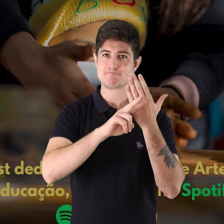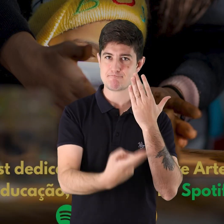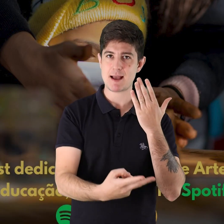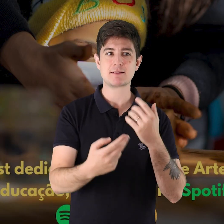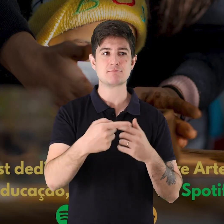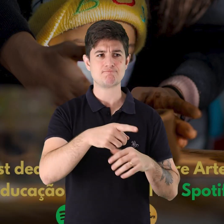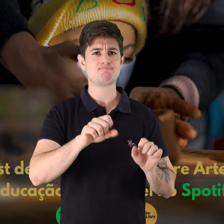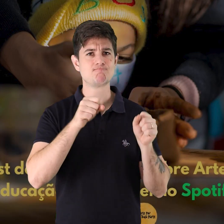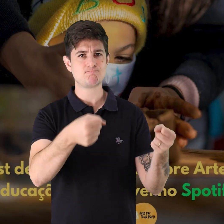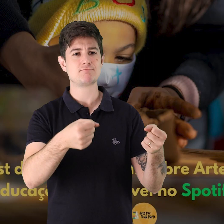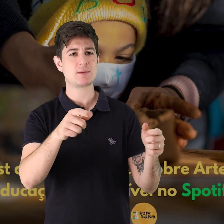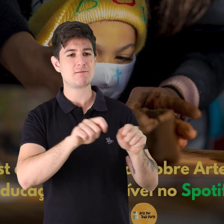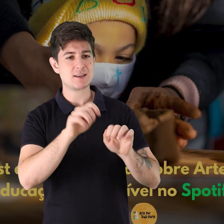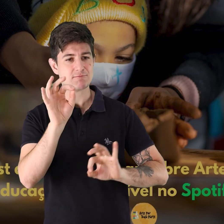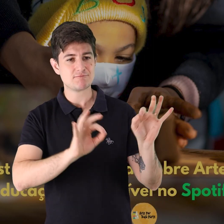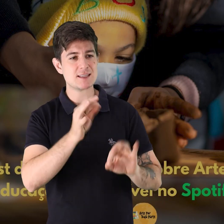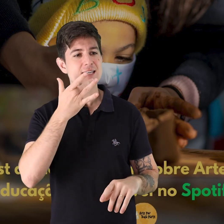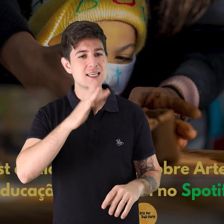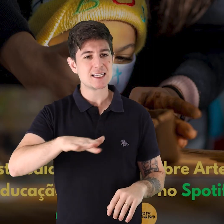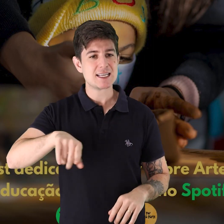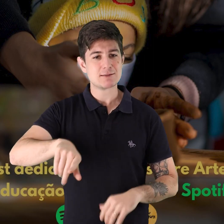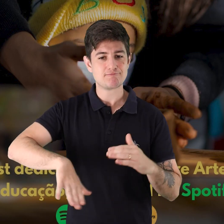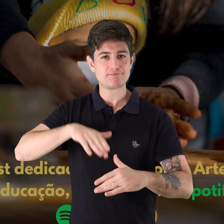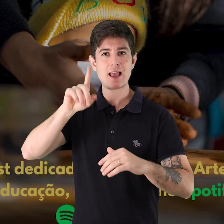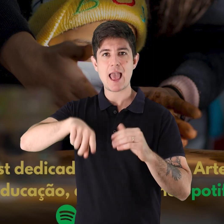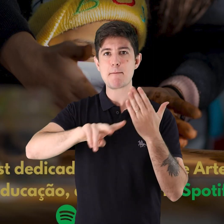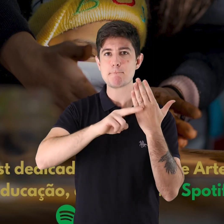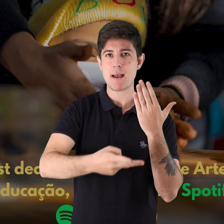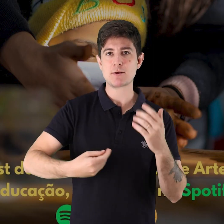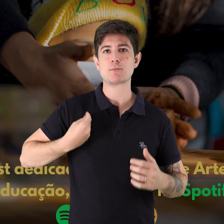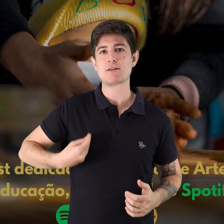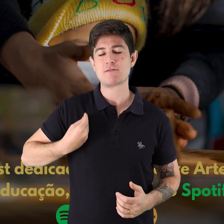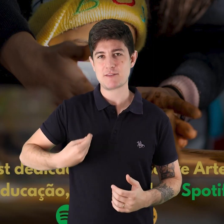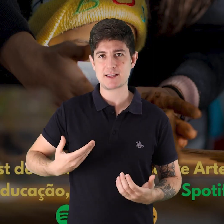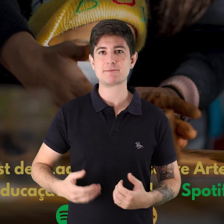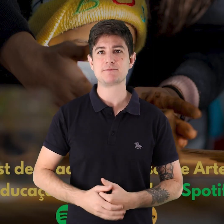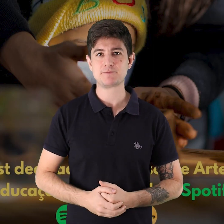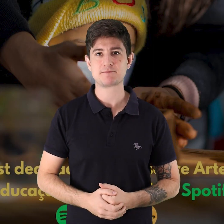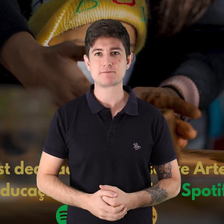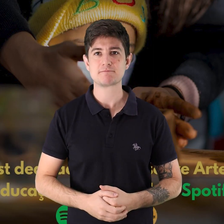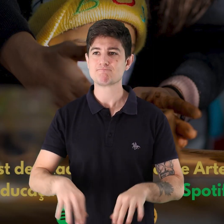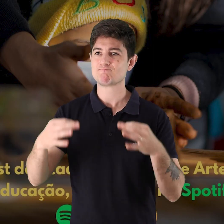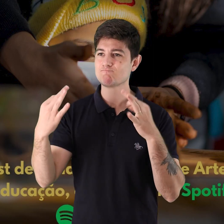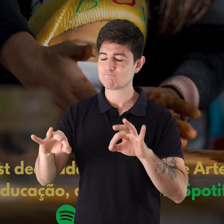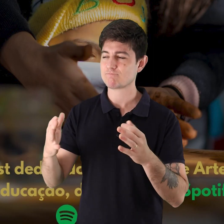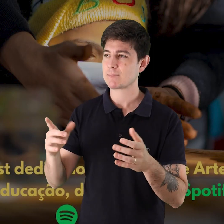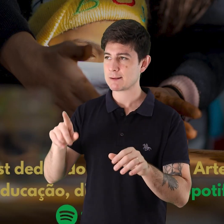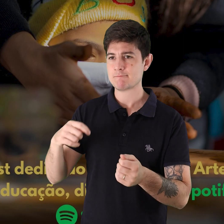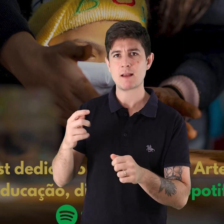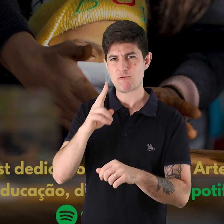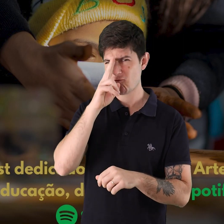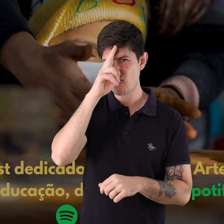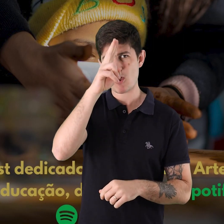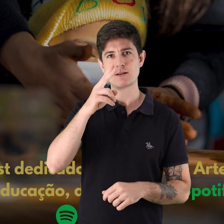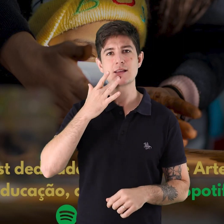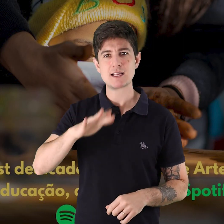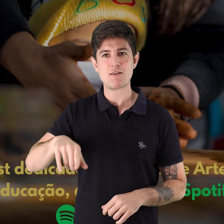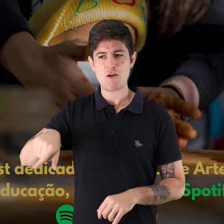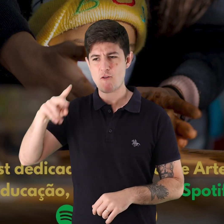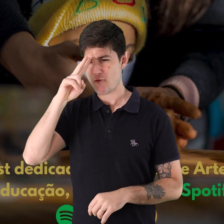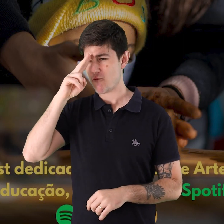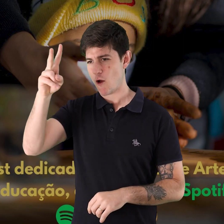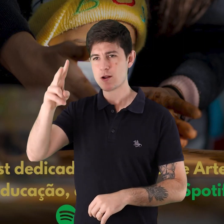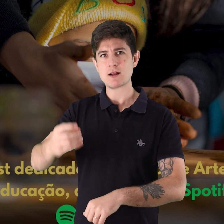sendo fortalecido e gerado nessas crianças é um impacto para a vida. Para a vida. Então, é fortalecer essas